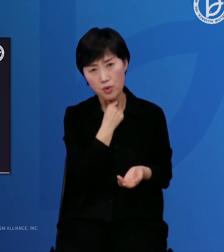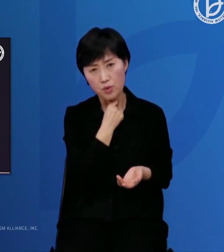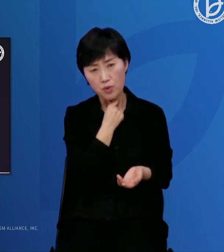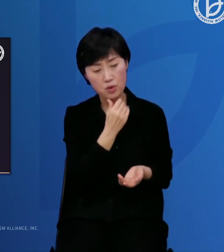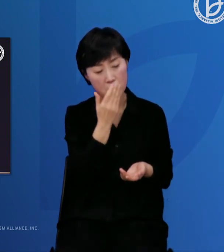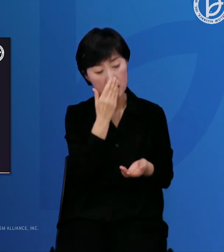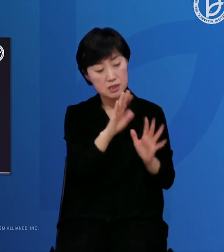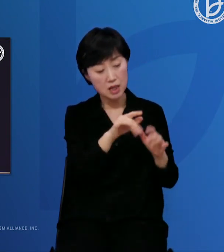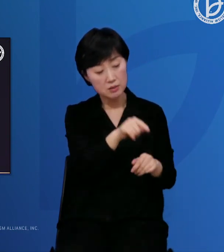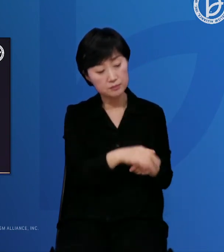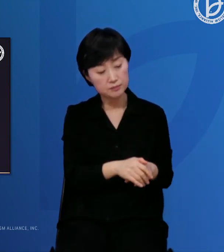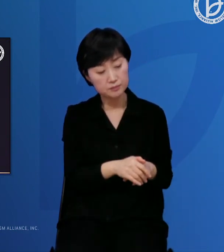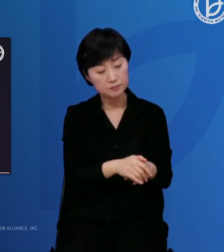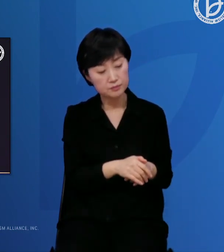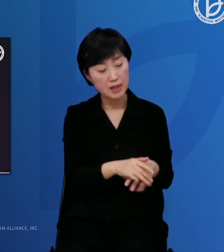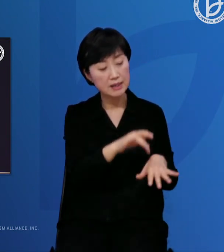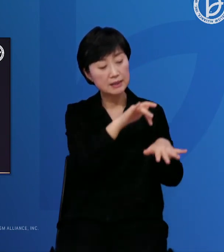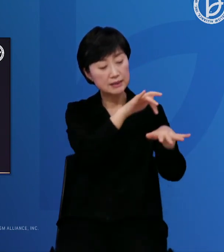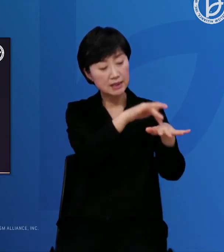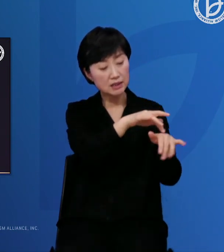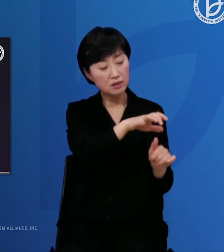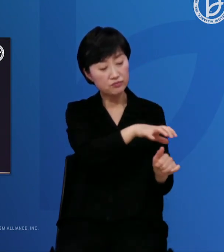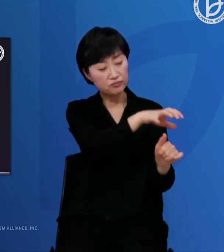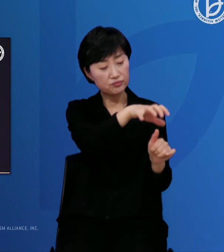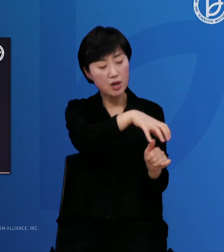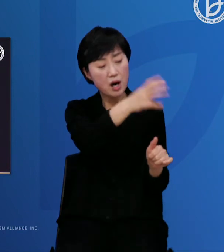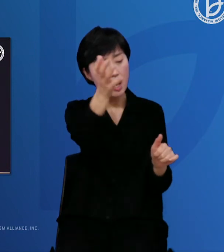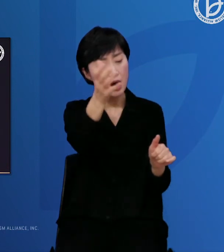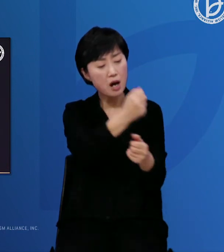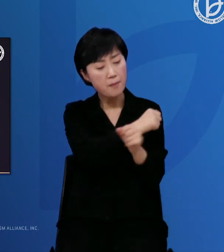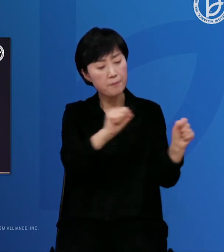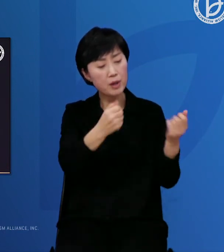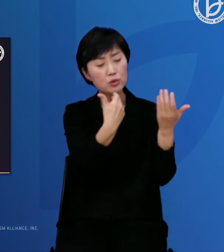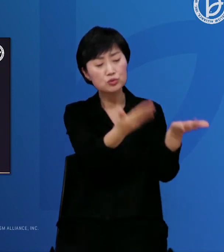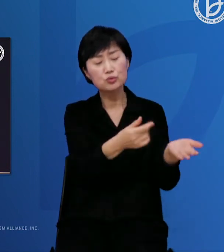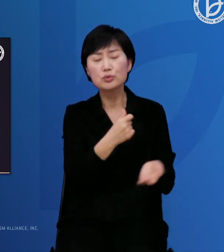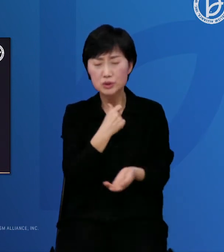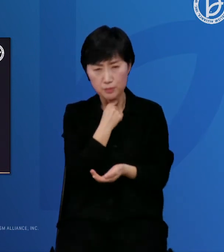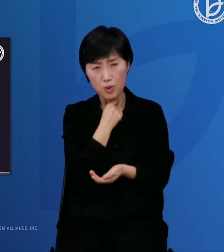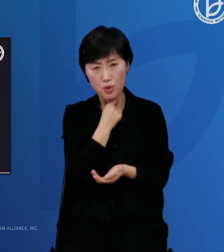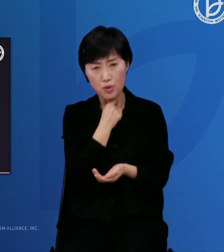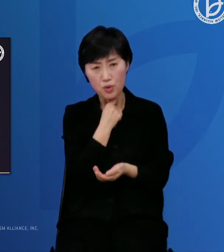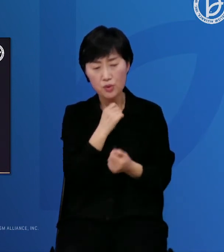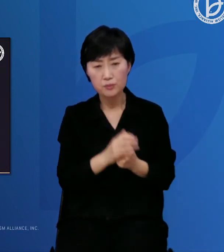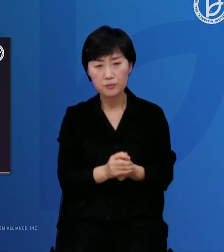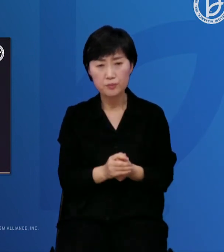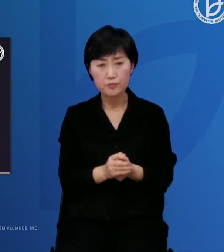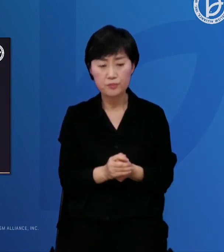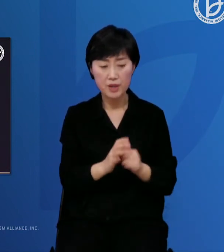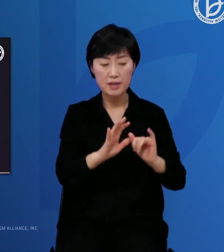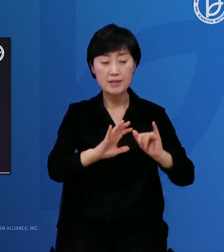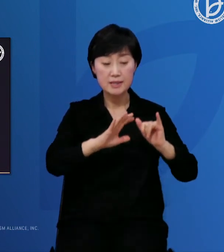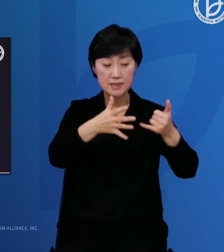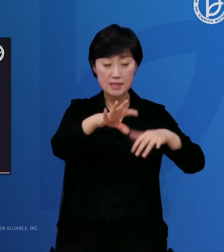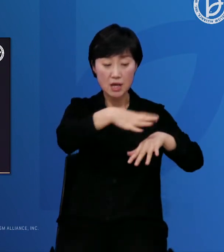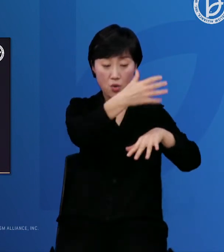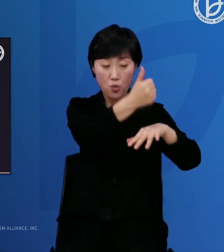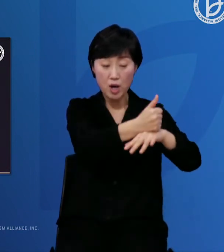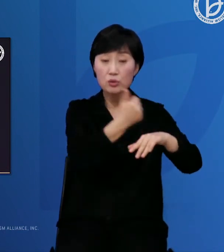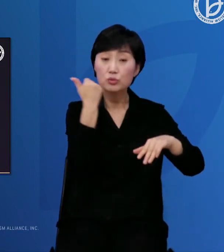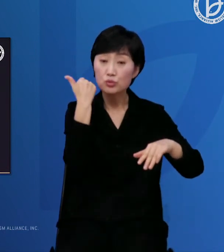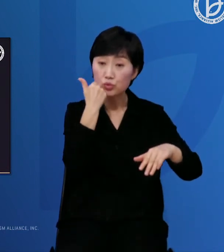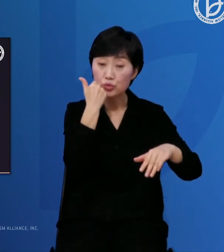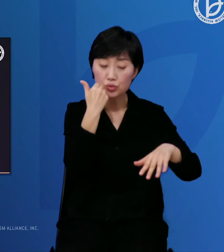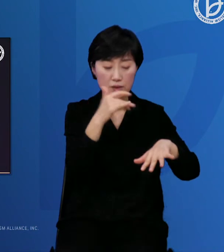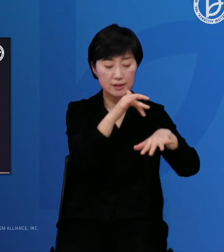이스라엘을 사단에서 해방시켜야 되니까요. Because the Israelites needed to be liberated from Satan. 세상 임금이 이 사단이